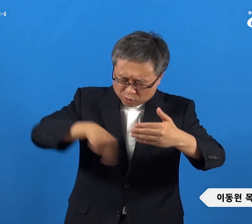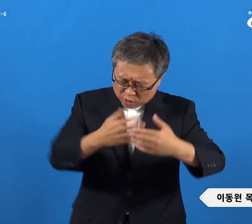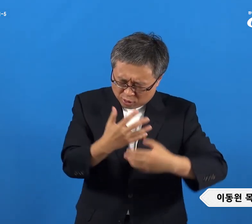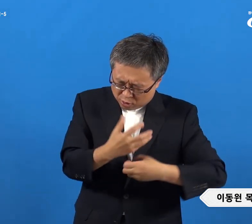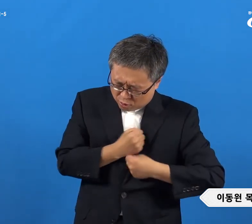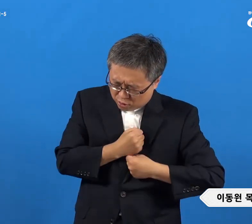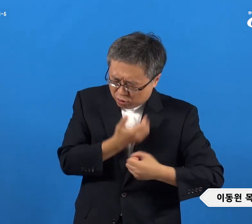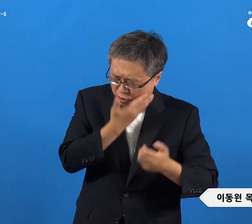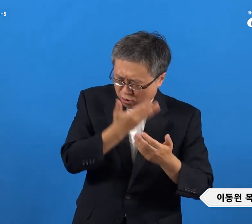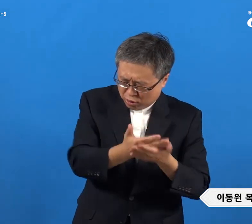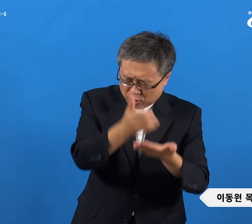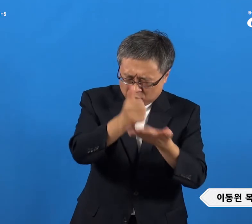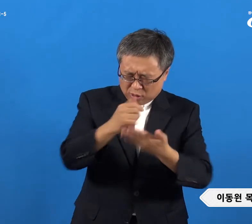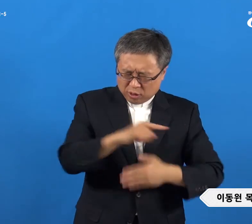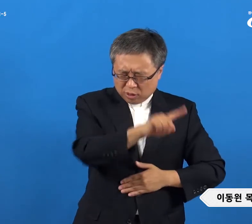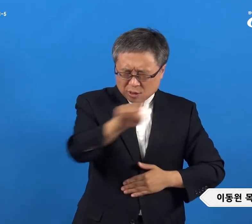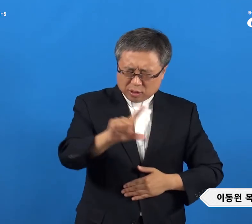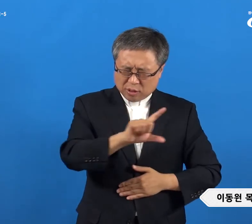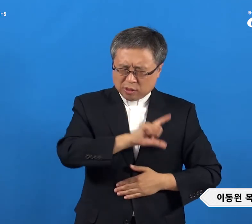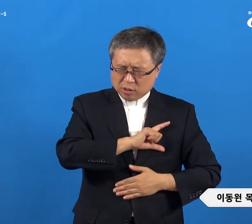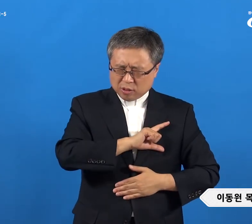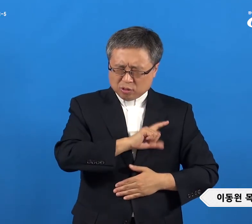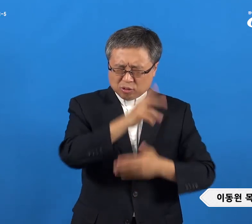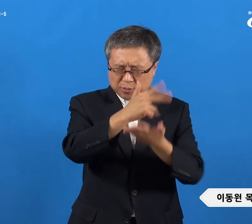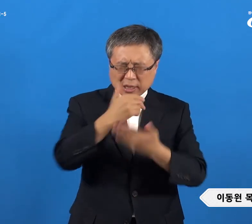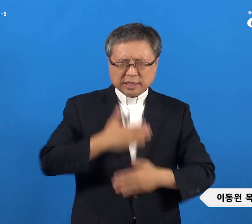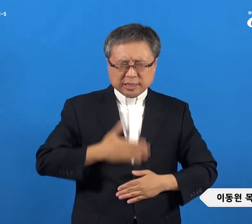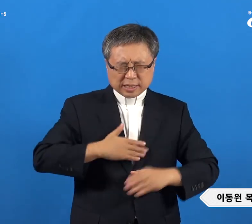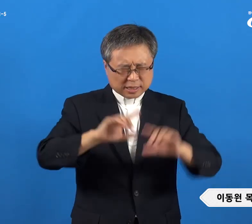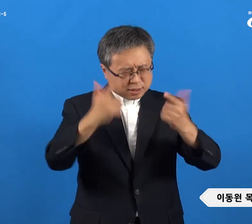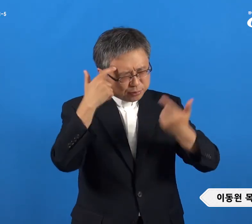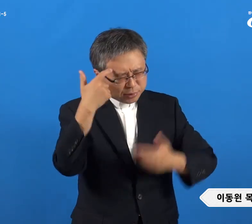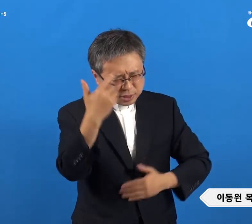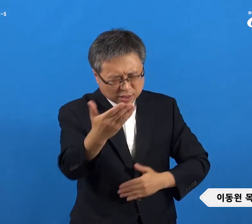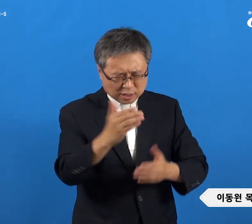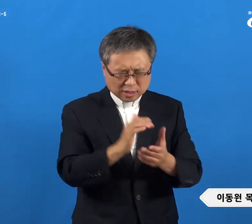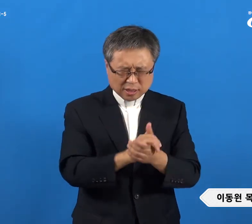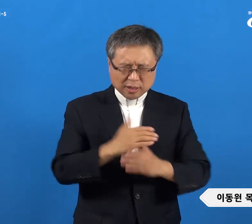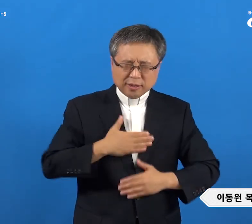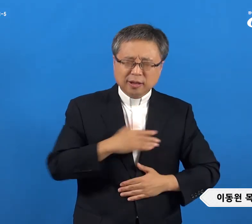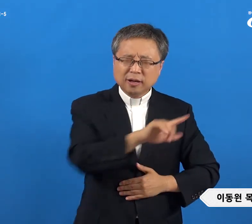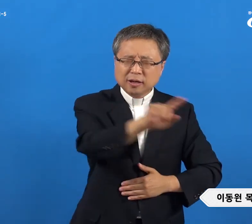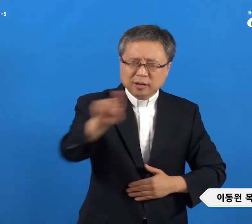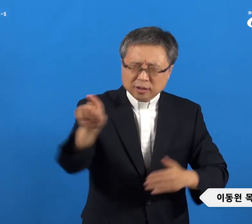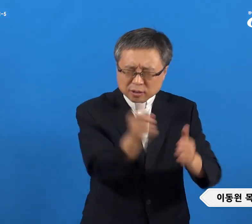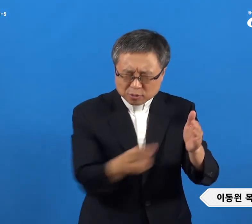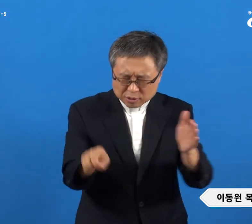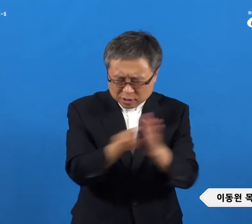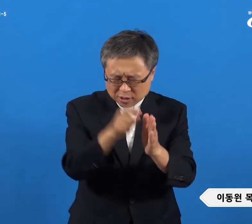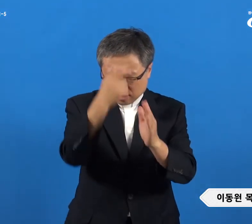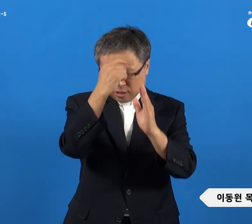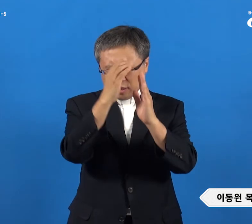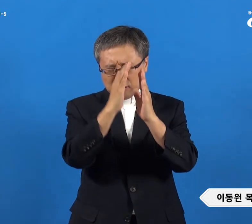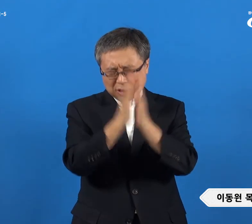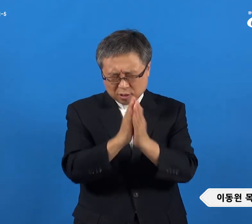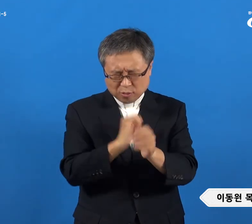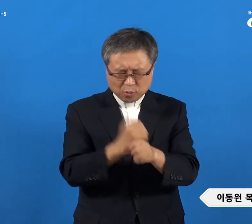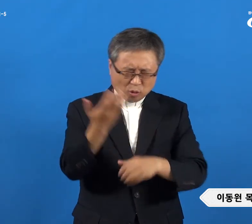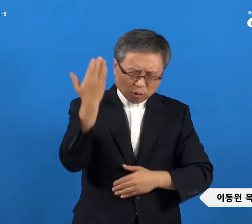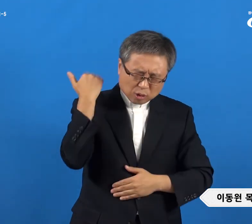VIP들, 그들의 이름을 주님이 아시지 않습니까? 내가 그들을 위해서 기도합니다. 과거에 누군가가 나를